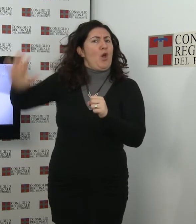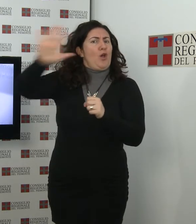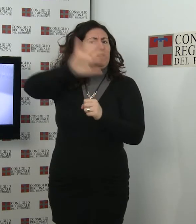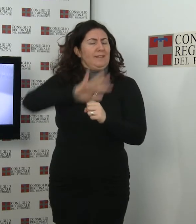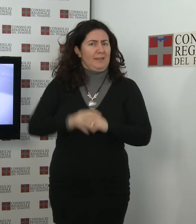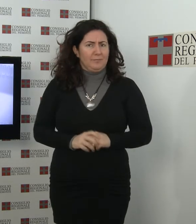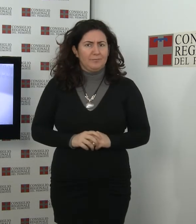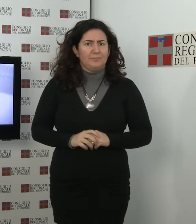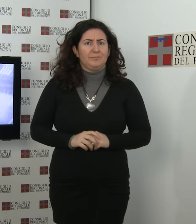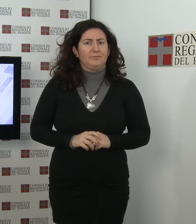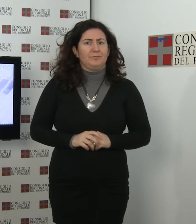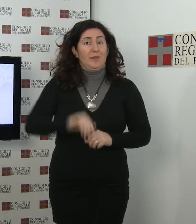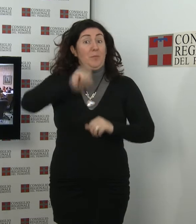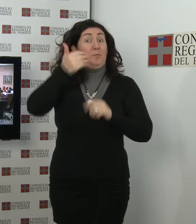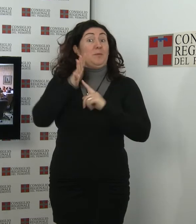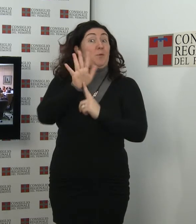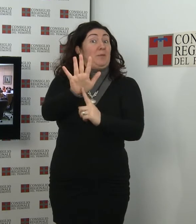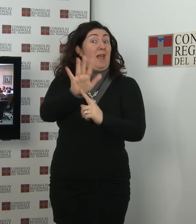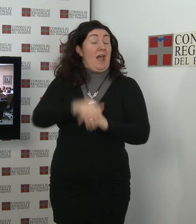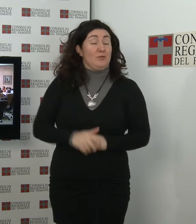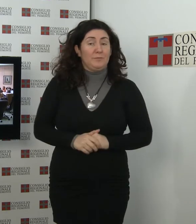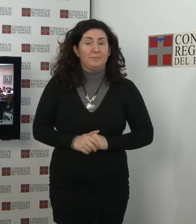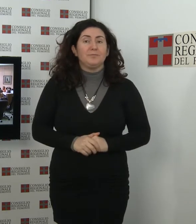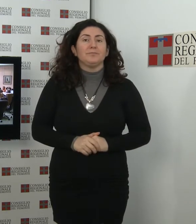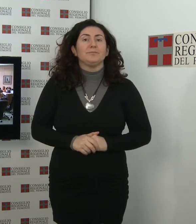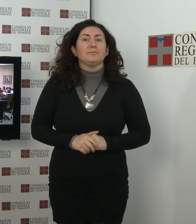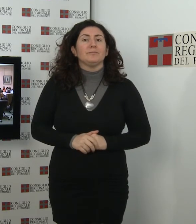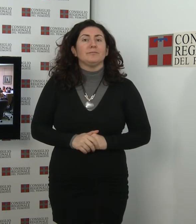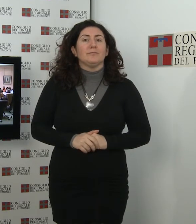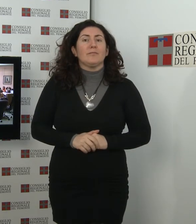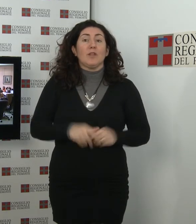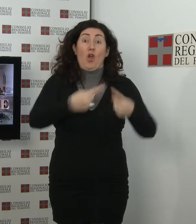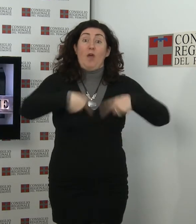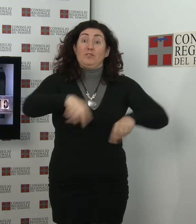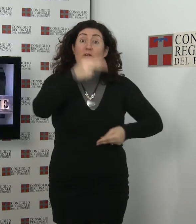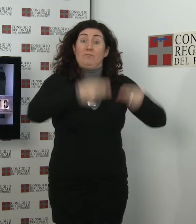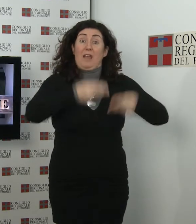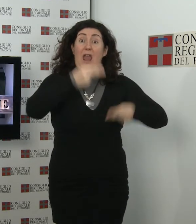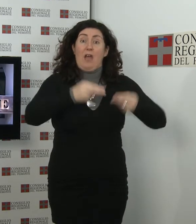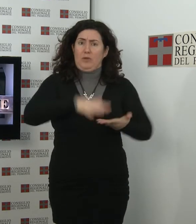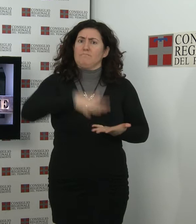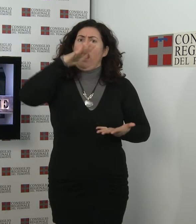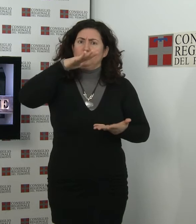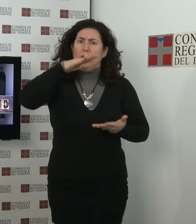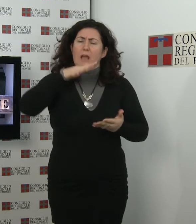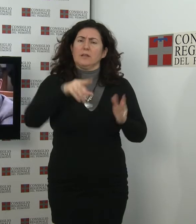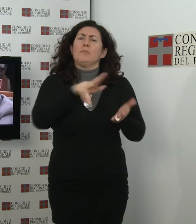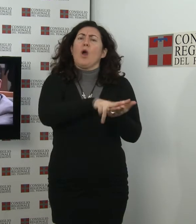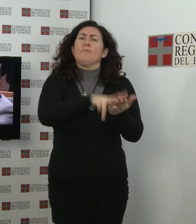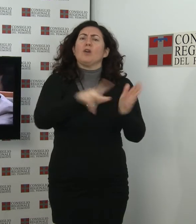In primo piano. A maggioranza, la Commissione Bilancio ha approvato il testo della proposta di legge finanziaria e ha nominato Franco Maria